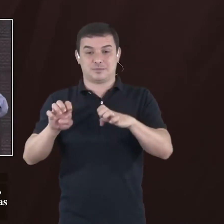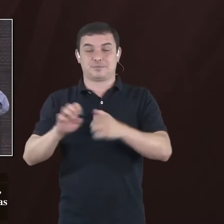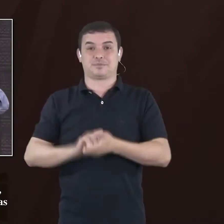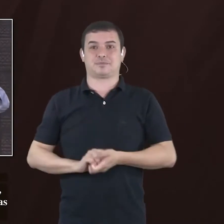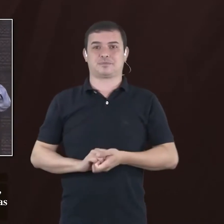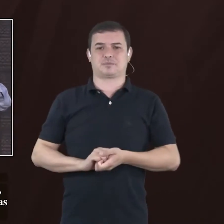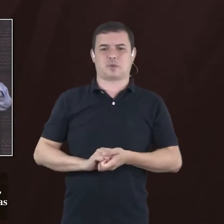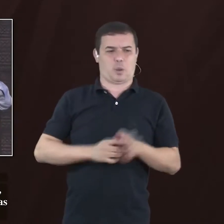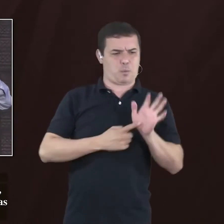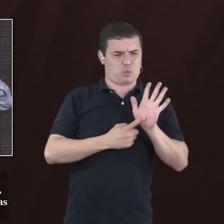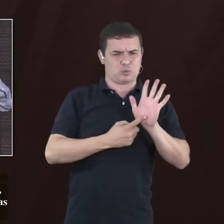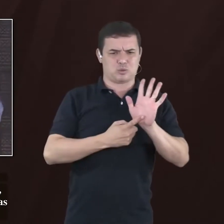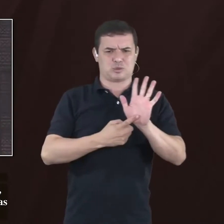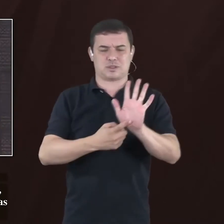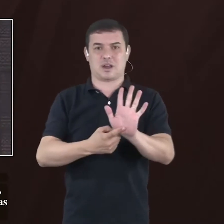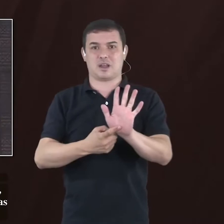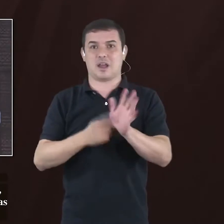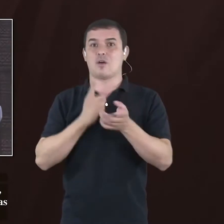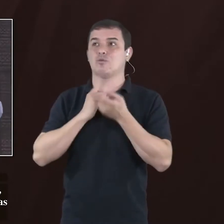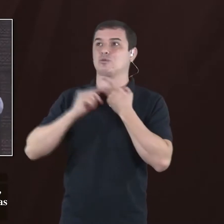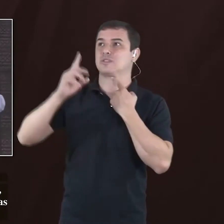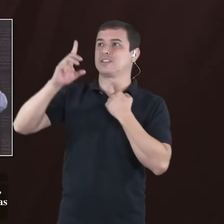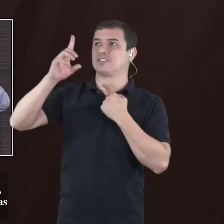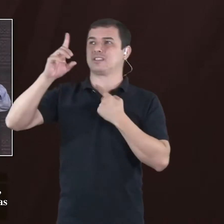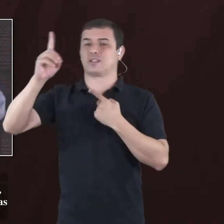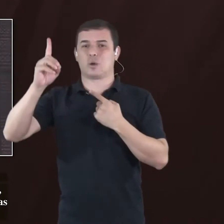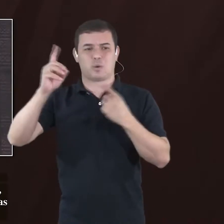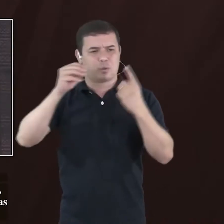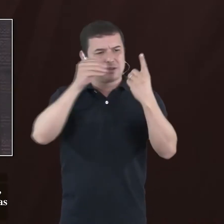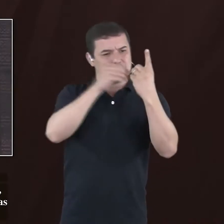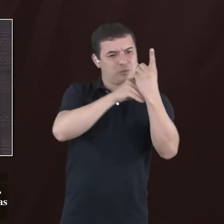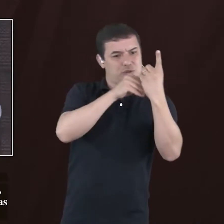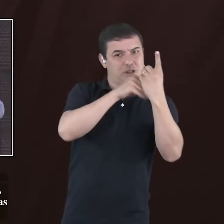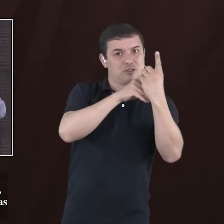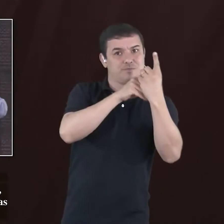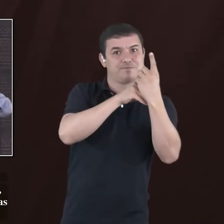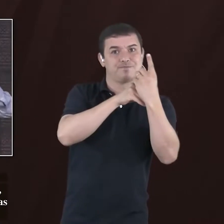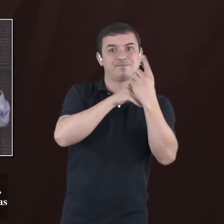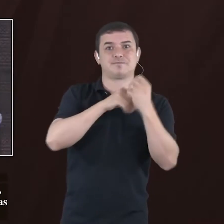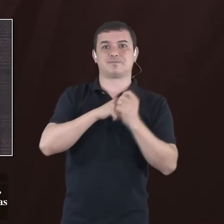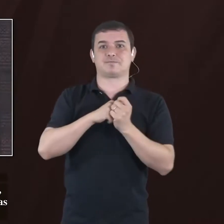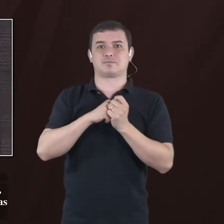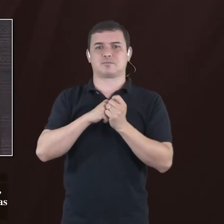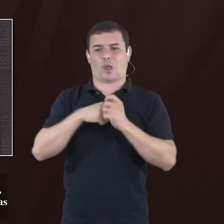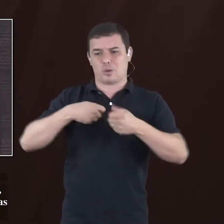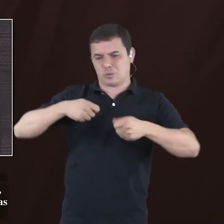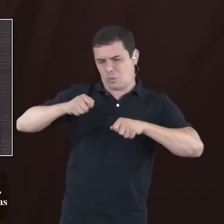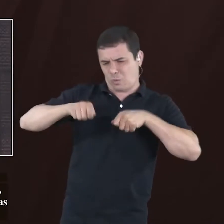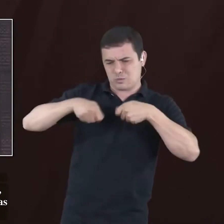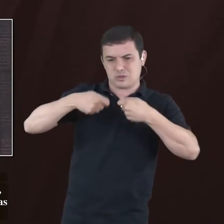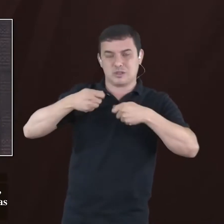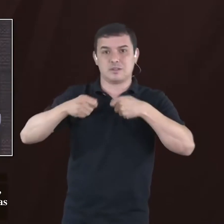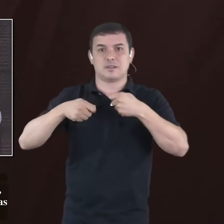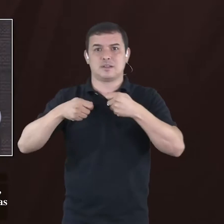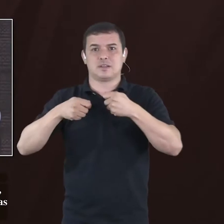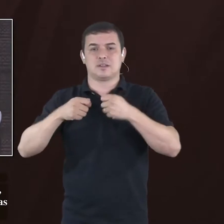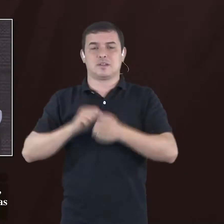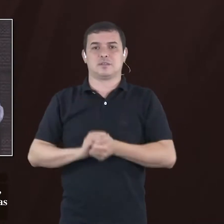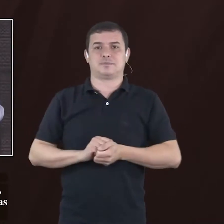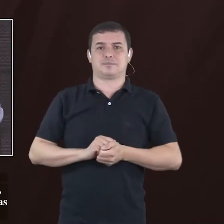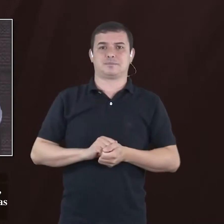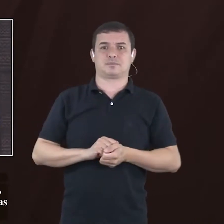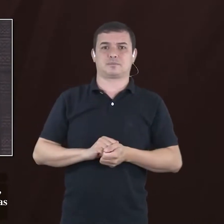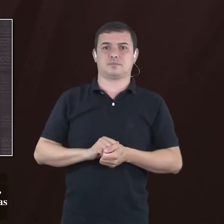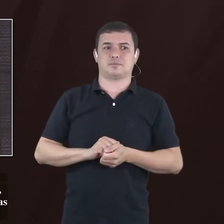a dispensação do mistério, a administração desse mistério, como o gerenciamento desse mistério, desde os